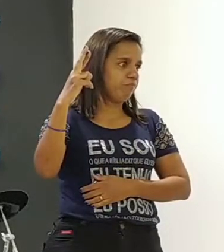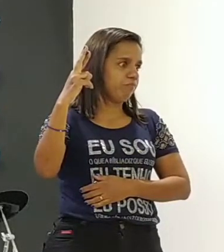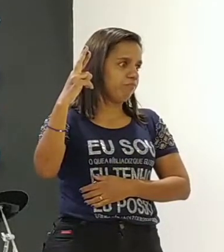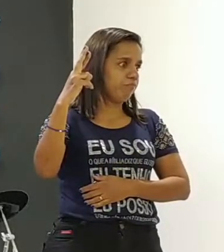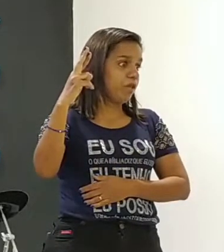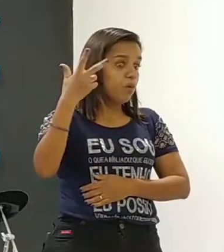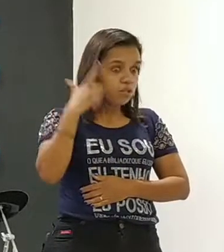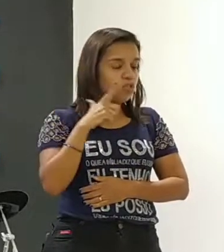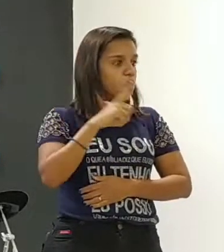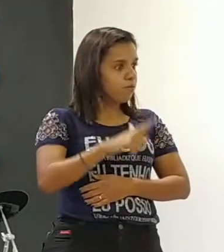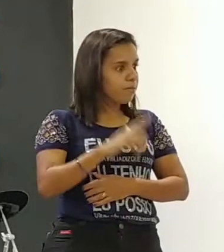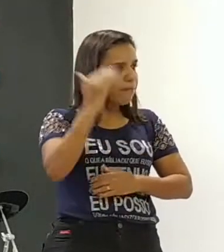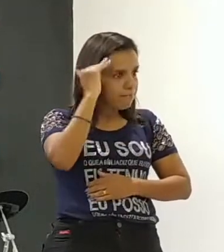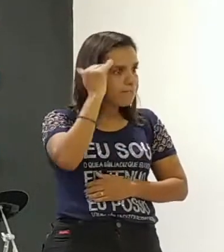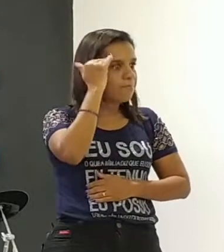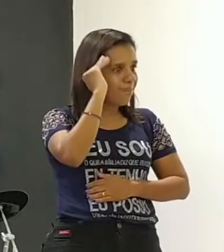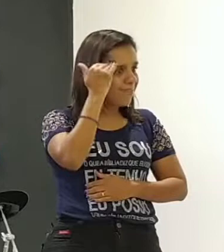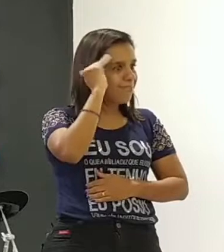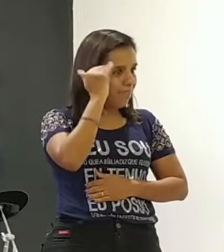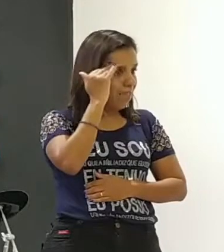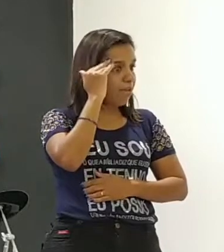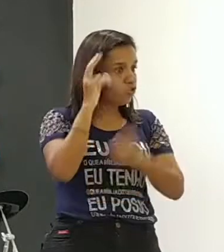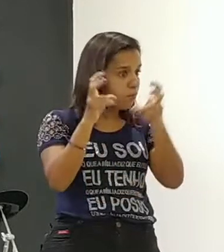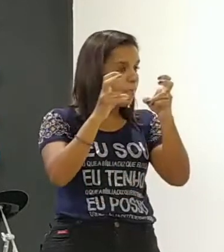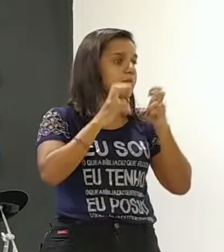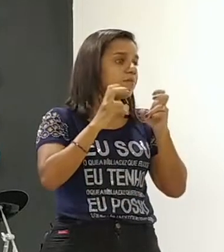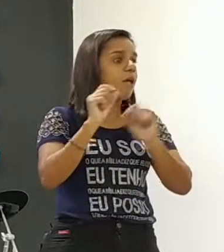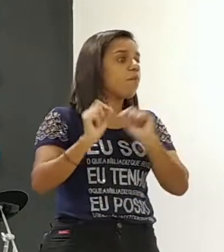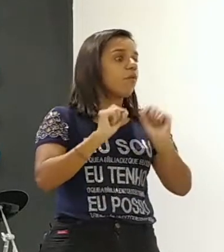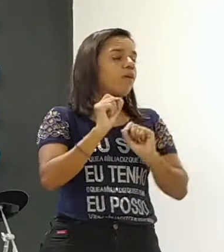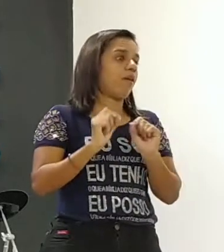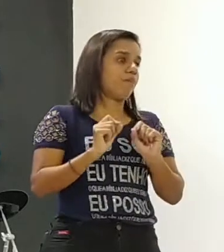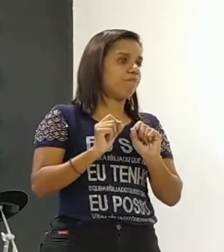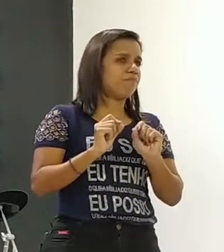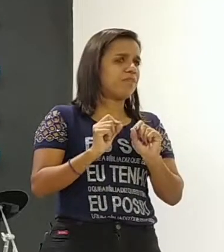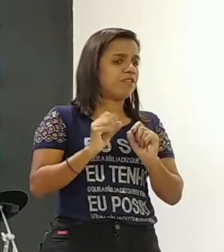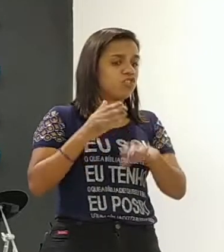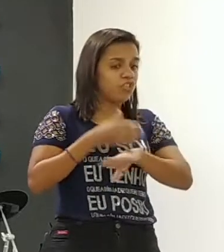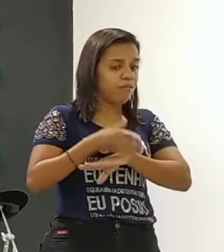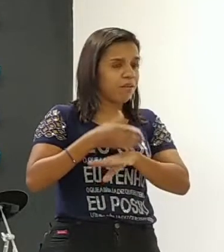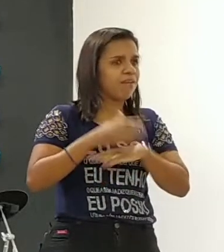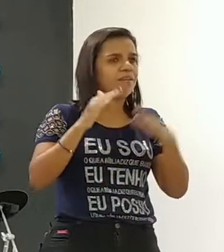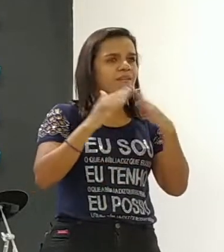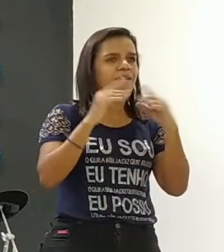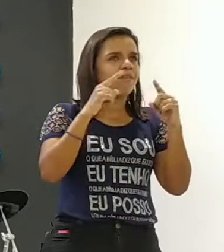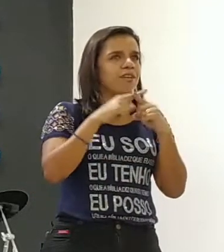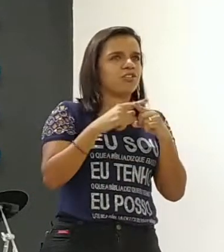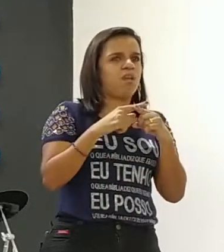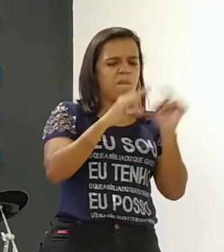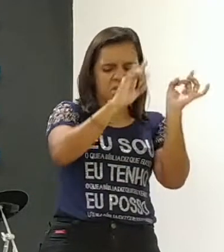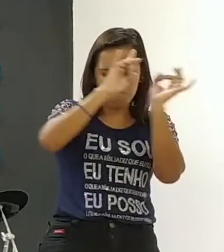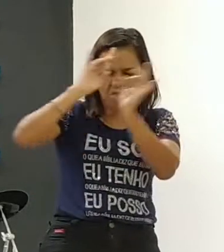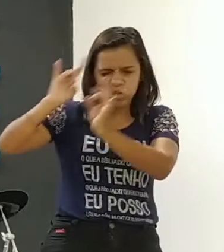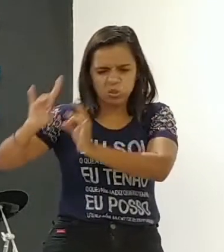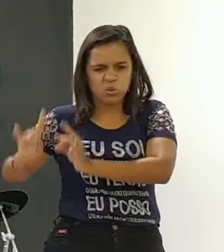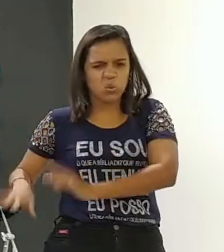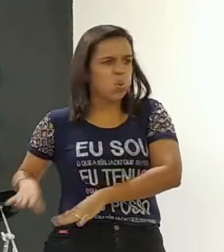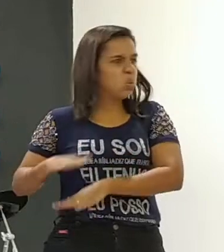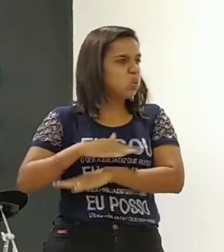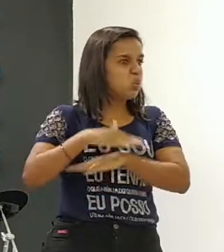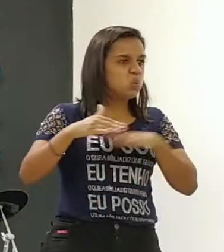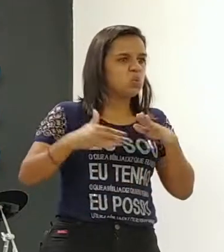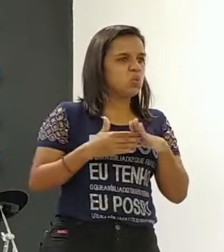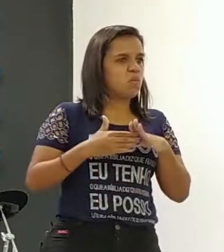gente consegue entender isso, a gente vem para a casa de Deus falando: Senhor, eu largo tudo, mas para a tua presença